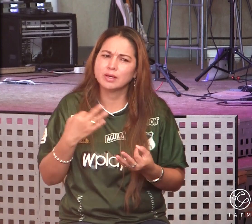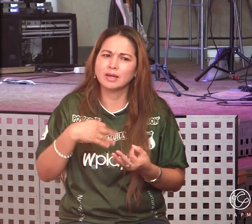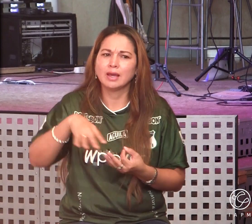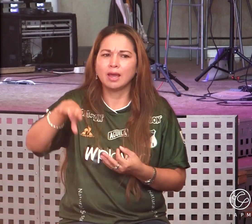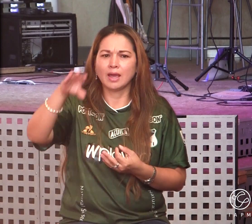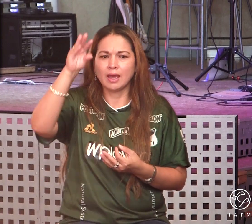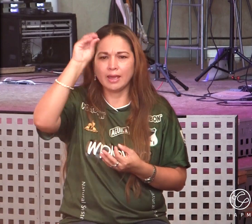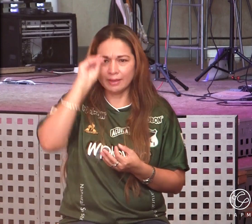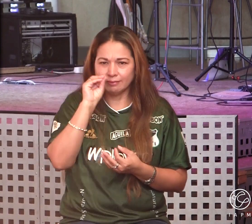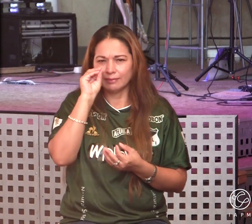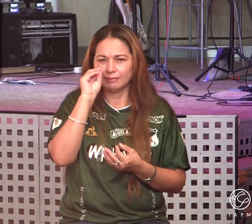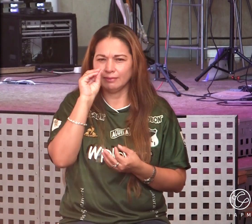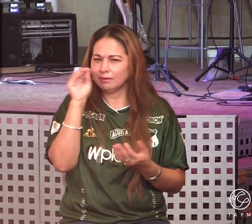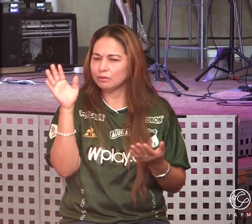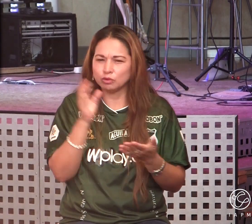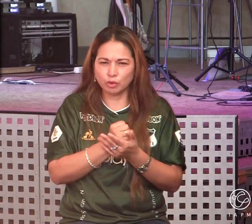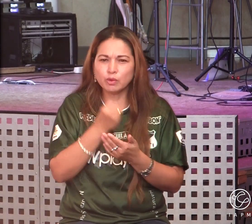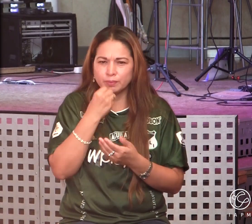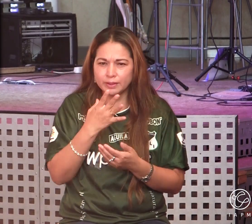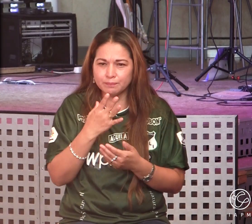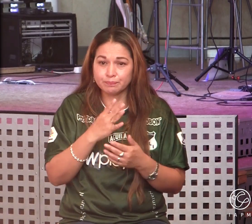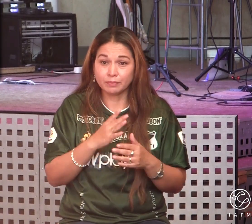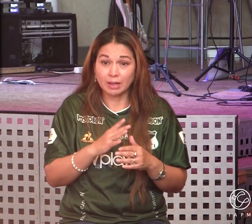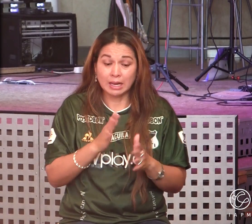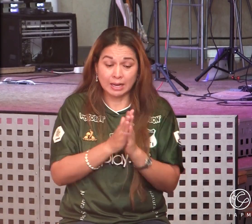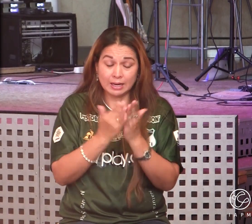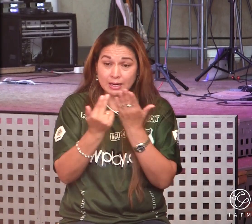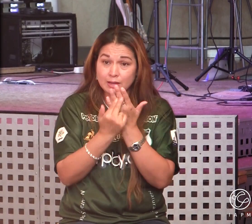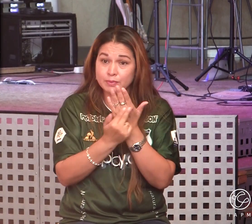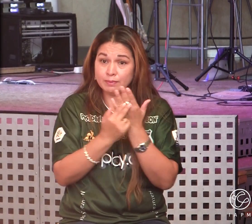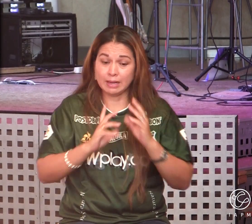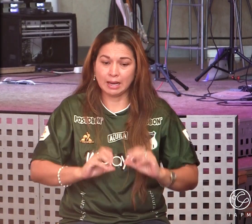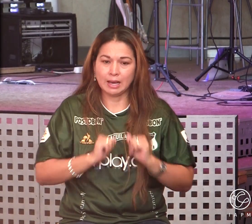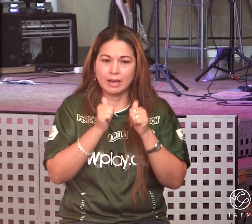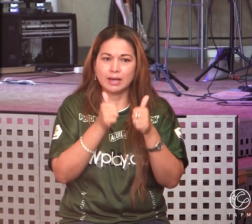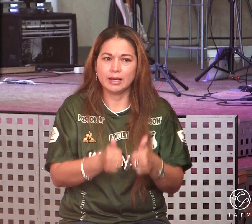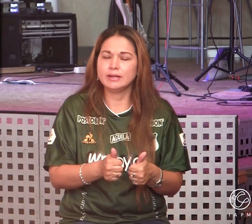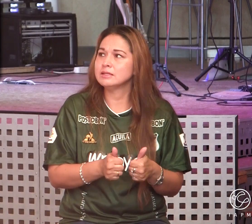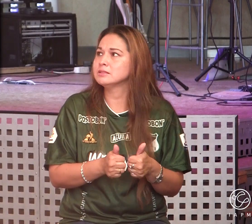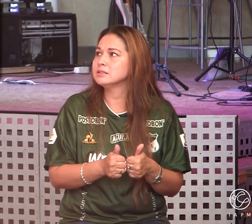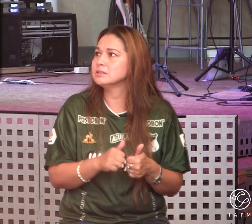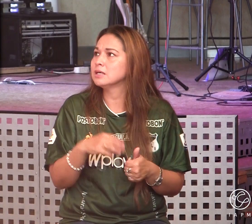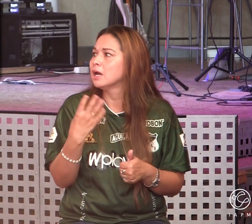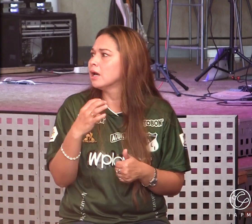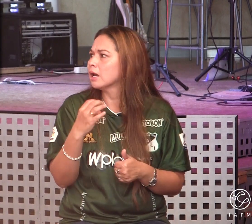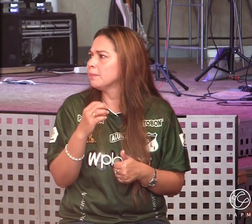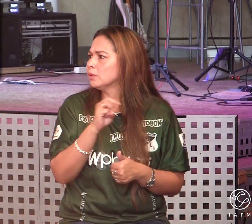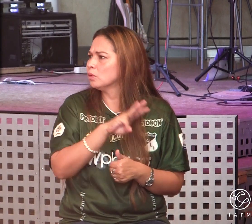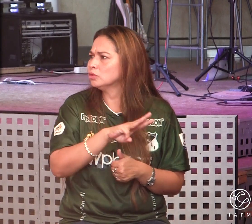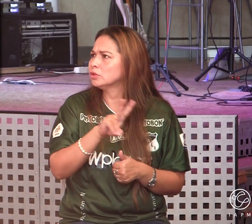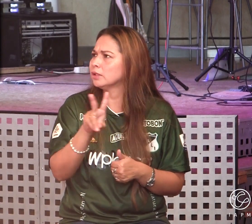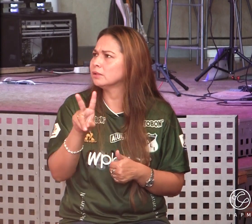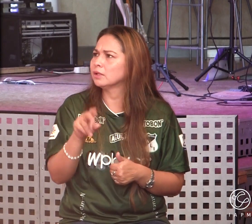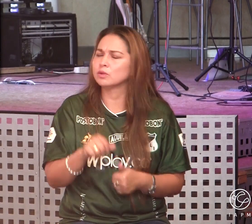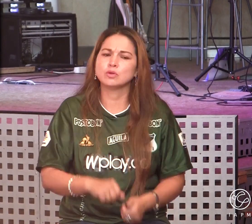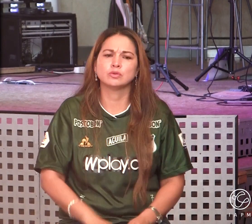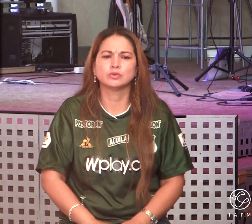difíciles. Entonces, vengan conmigo a Génesis capítulo 2 y vamos a intentar hacer aquí un compendio de un par de